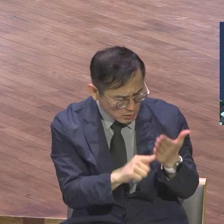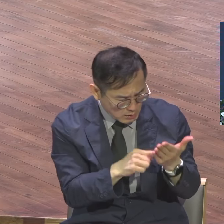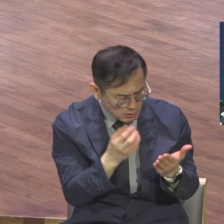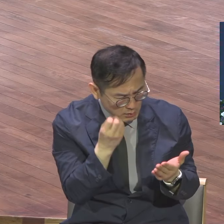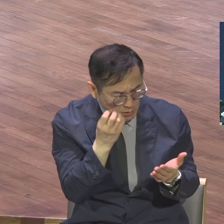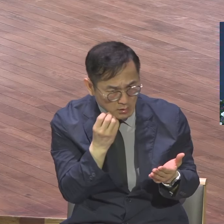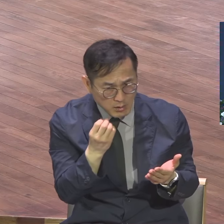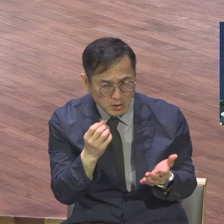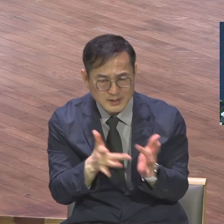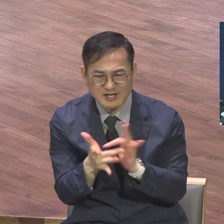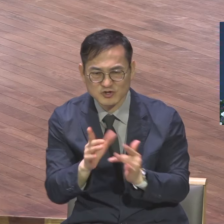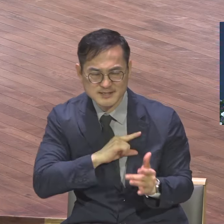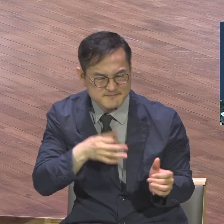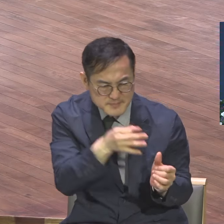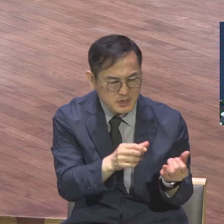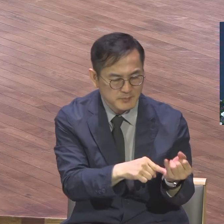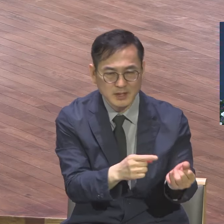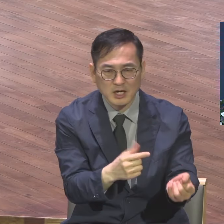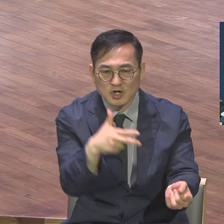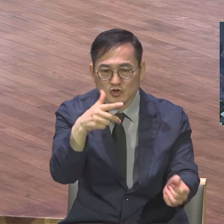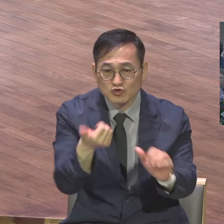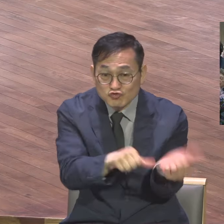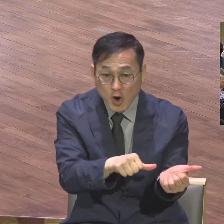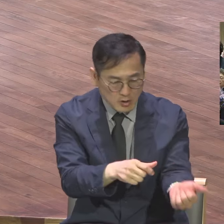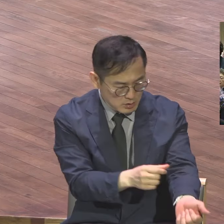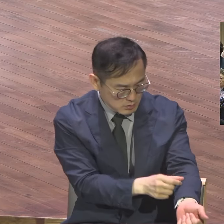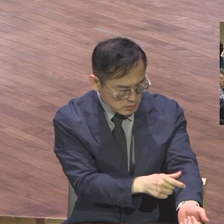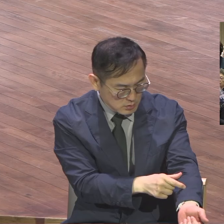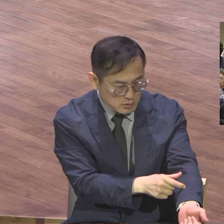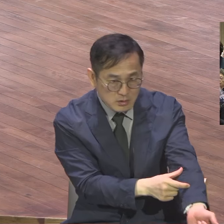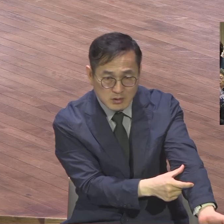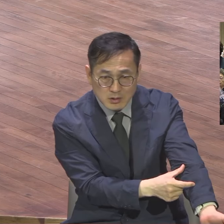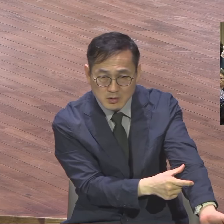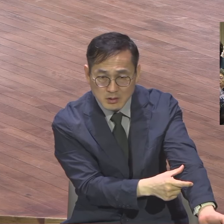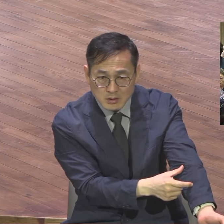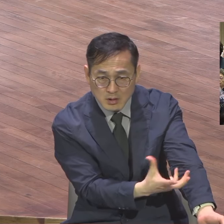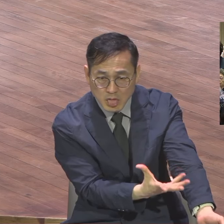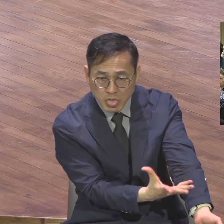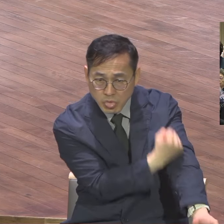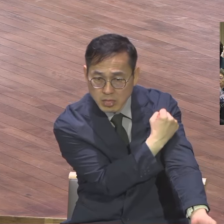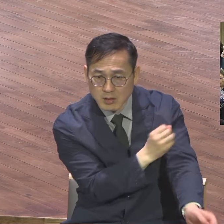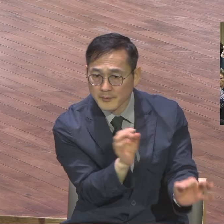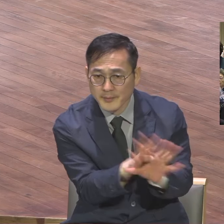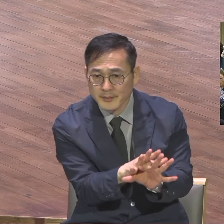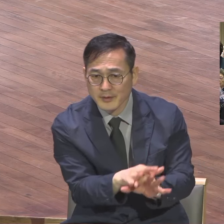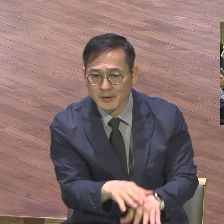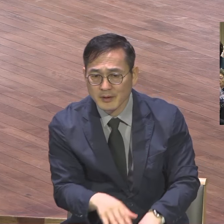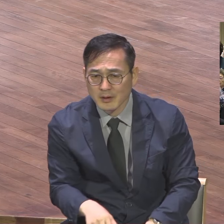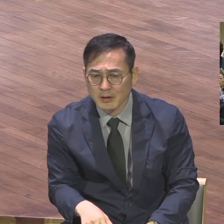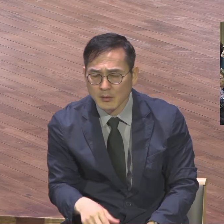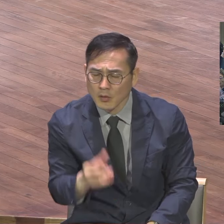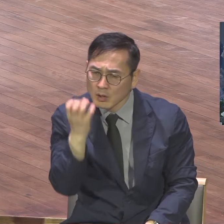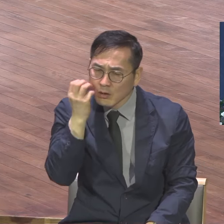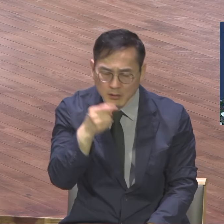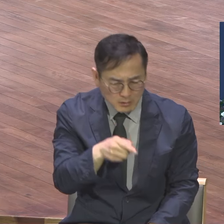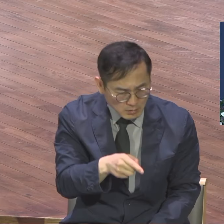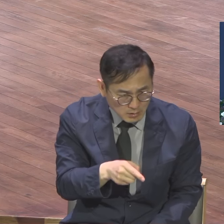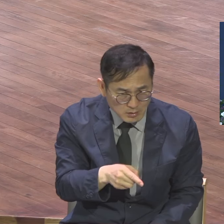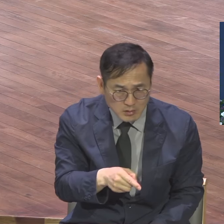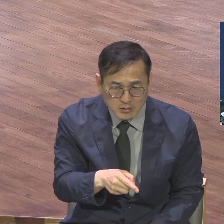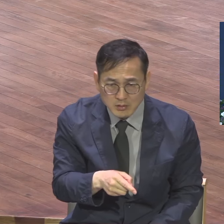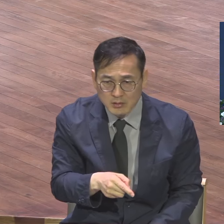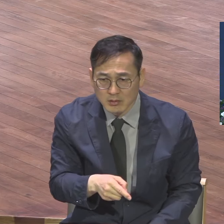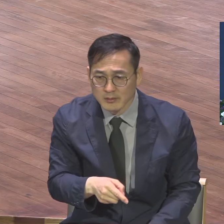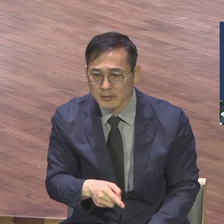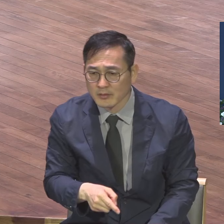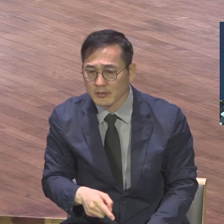여러분. 영접하는 순간이 끝난 줄 믿으시기 바랍니다. 영접하는 순간이 그게 안 먹어져 있잖아요. 응? 복음은 단순합니다.